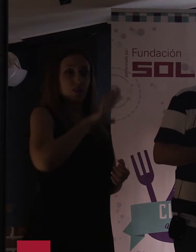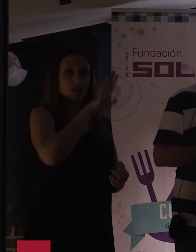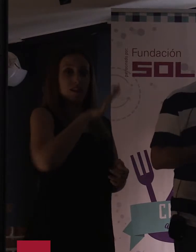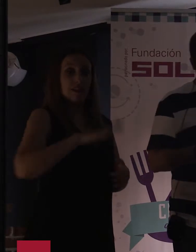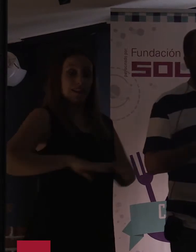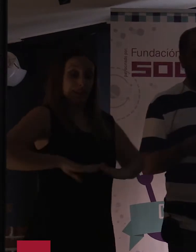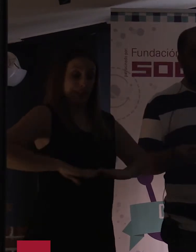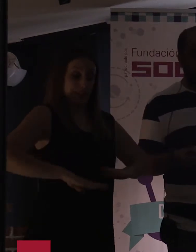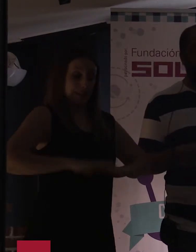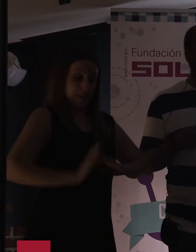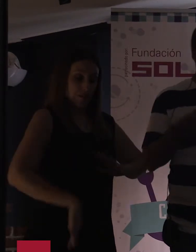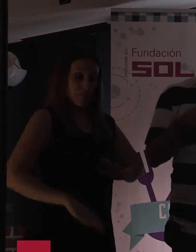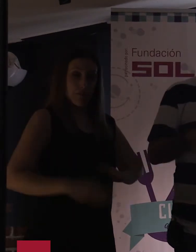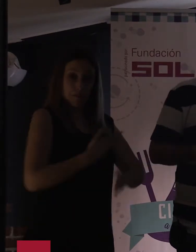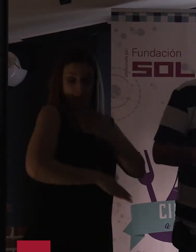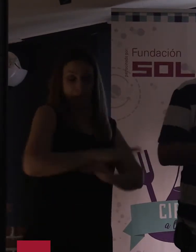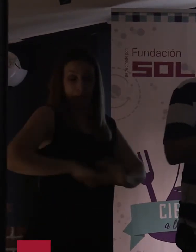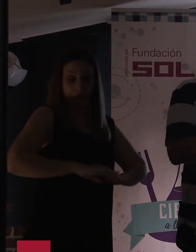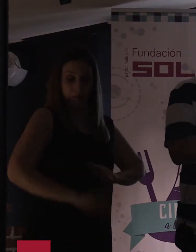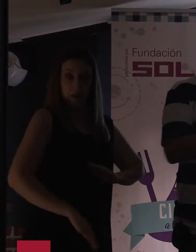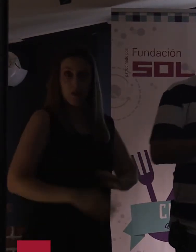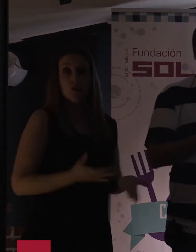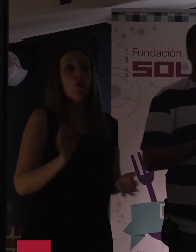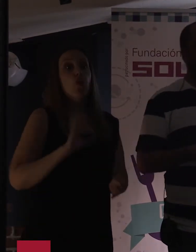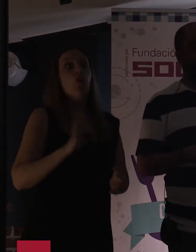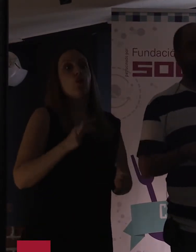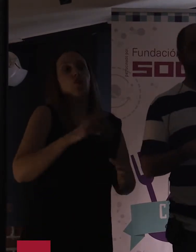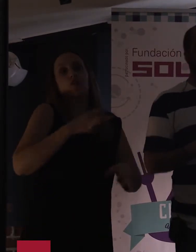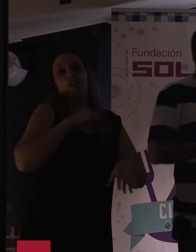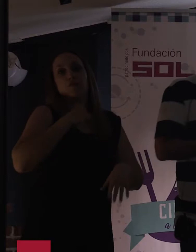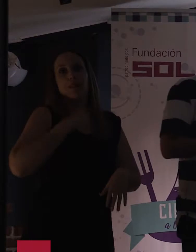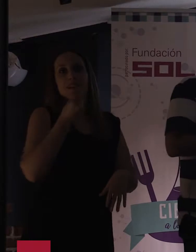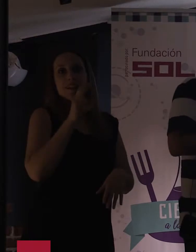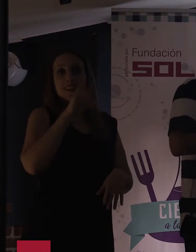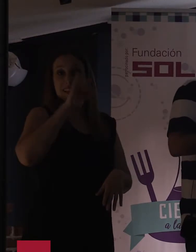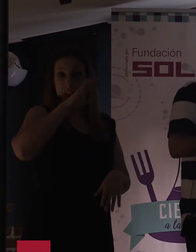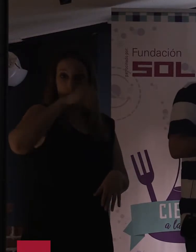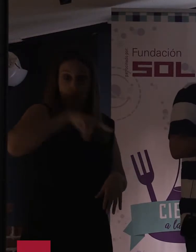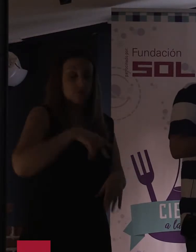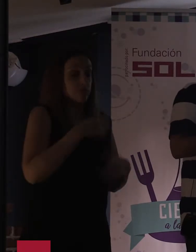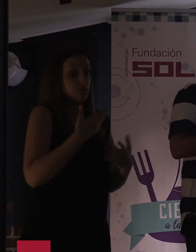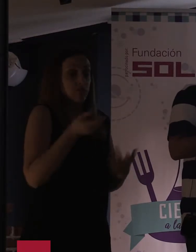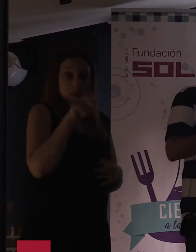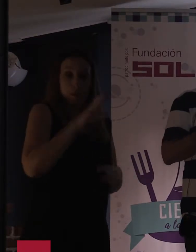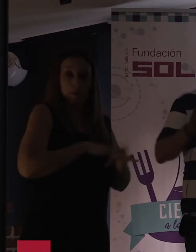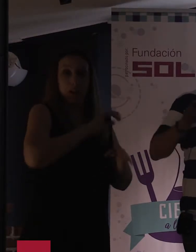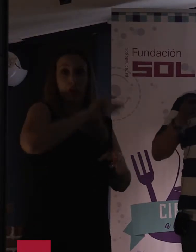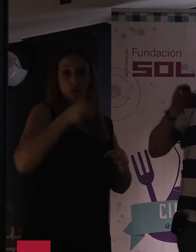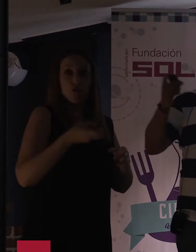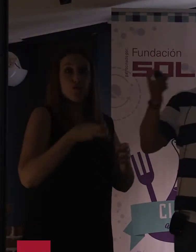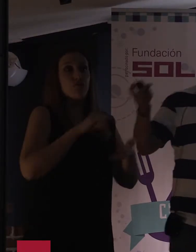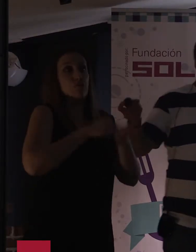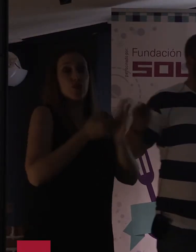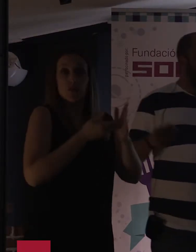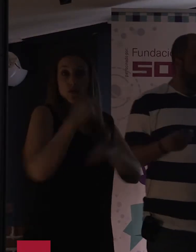Hospital Ramón y Cajal y con la Clínica Quirón, para desarrollar esta serie de electrodos. Lo bueno que tiene un proyecto como este es que, como el proyecto